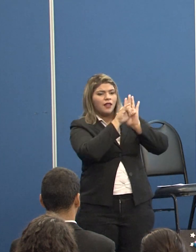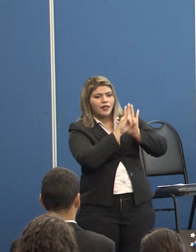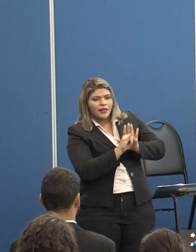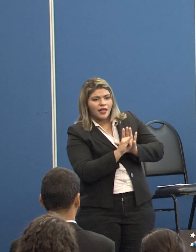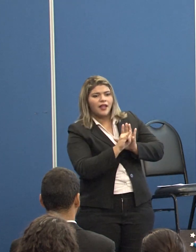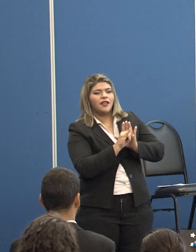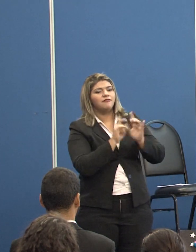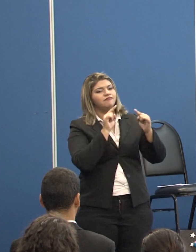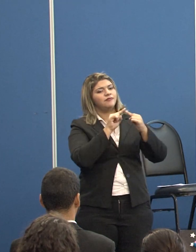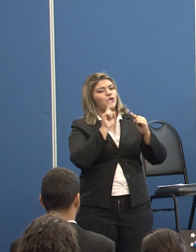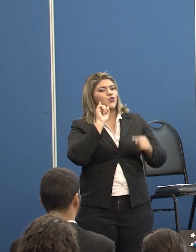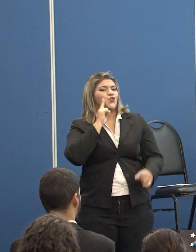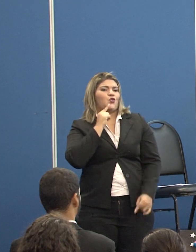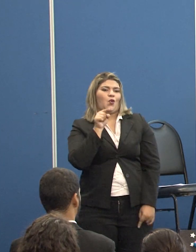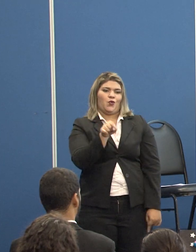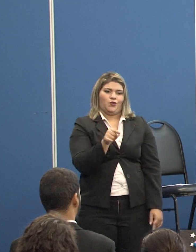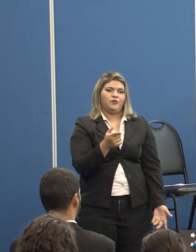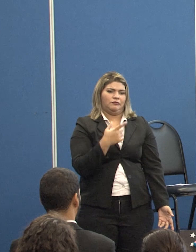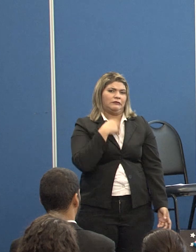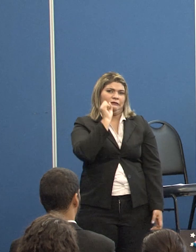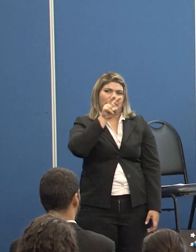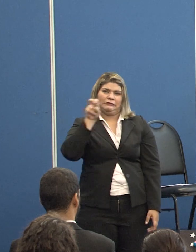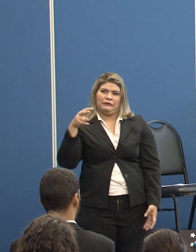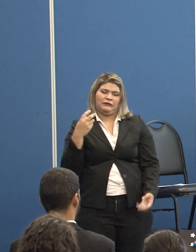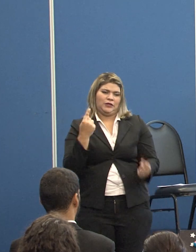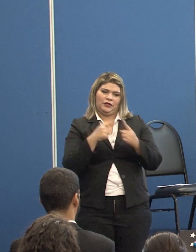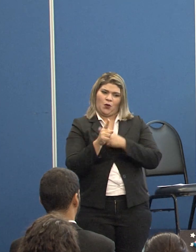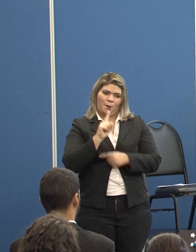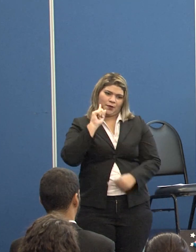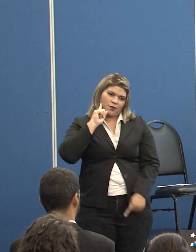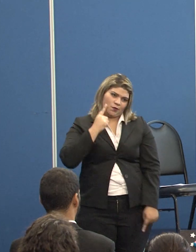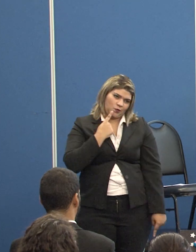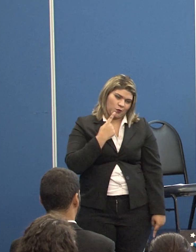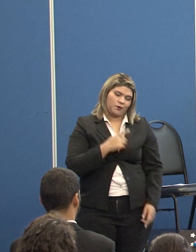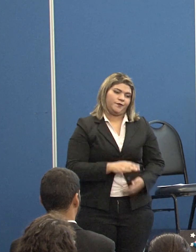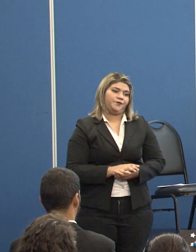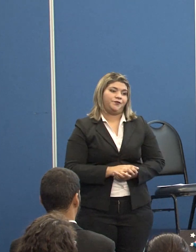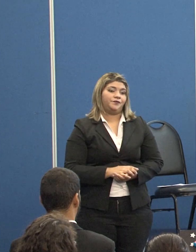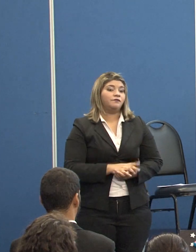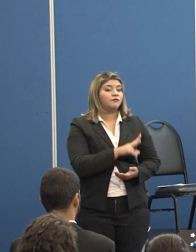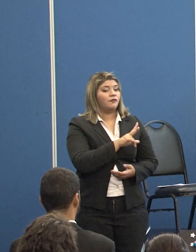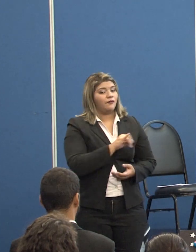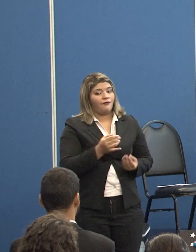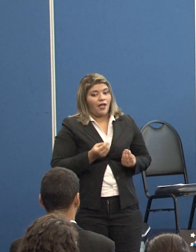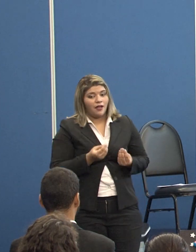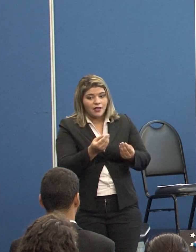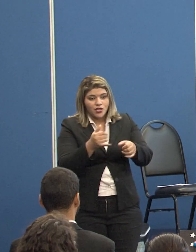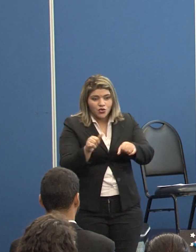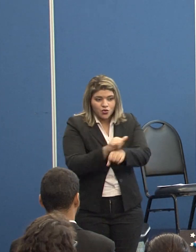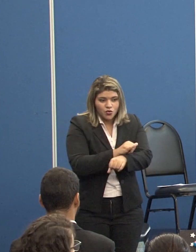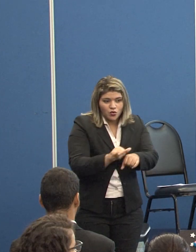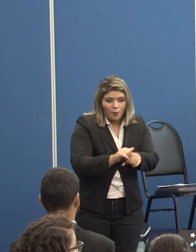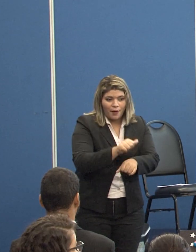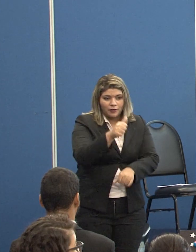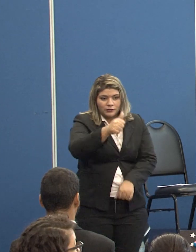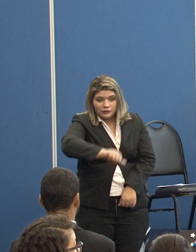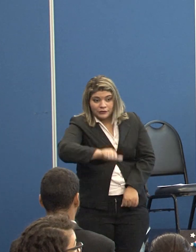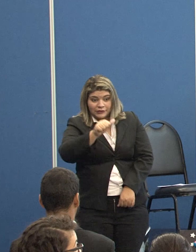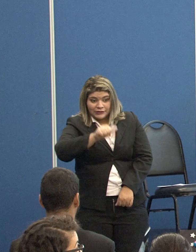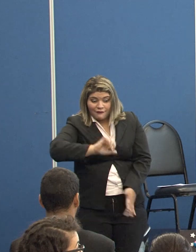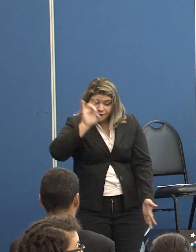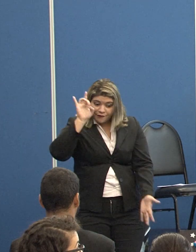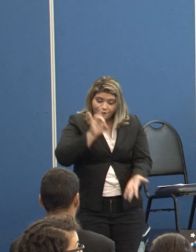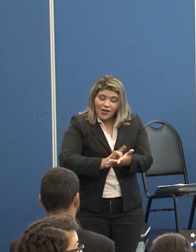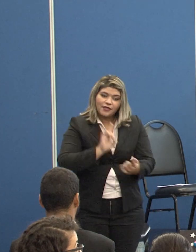surdo precisa fazer uso? Estamos trazendo um instrumento de avaliação de fato para o aluno surdo, de fato para o